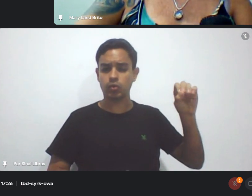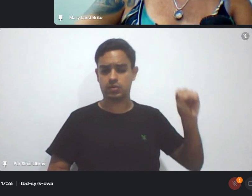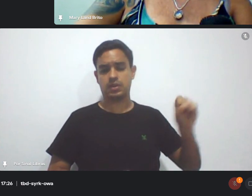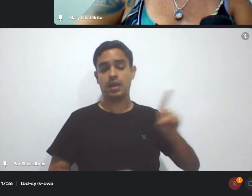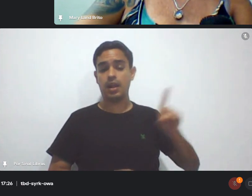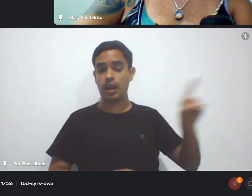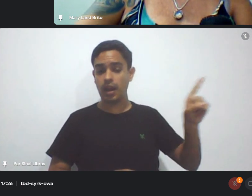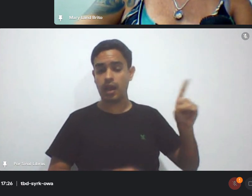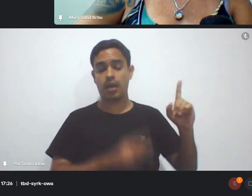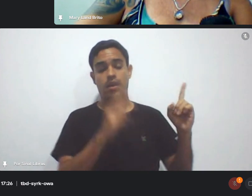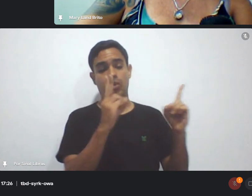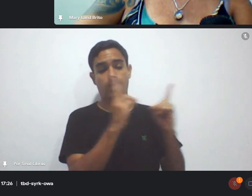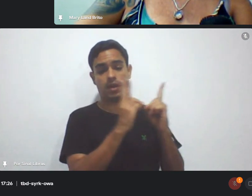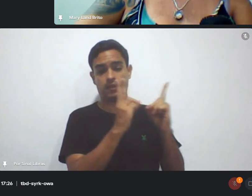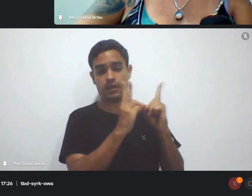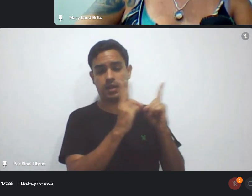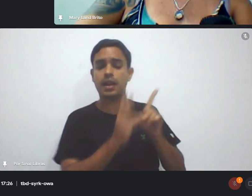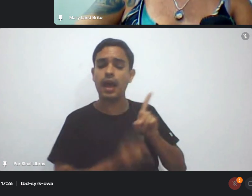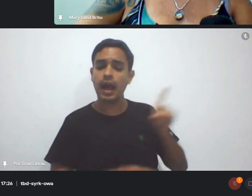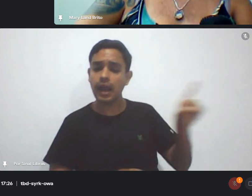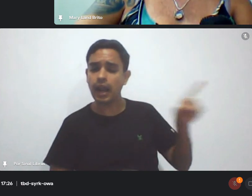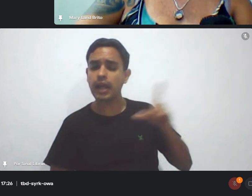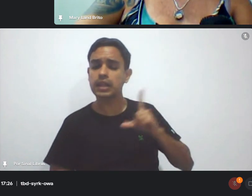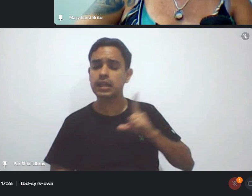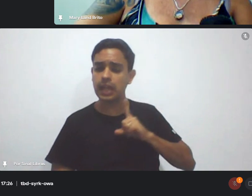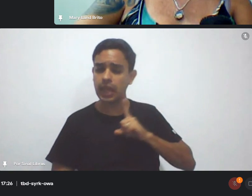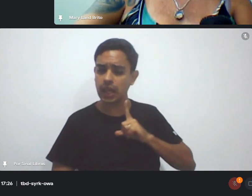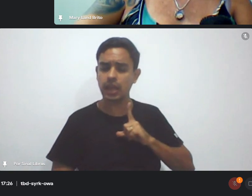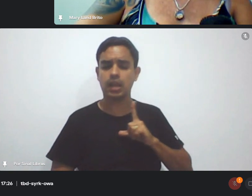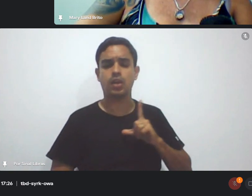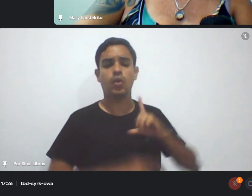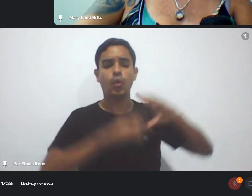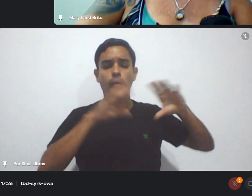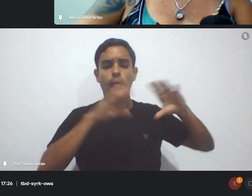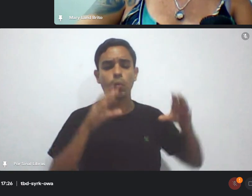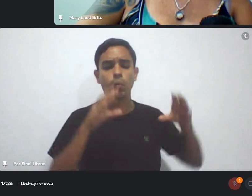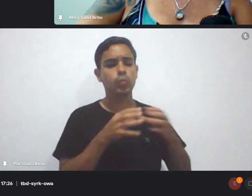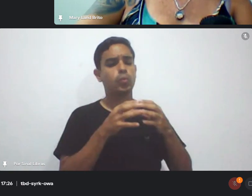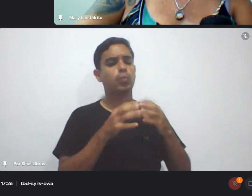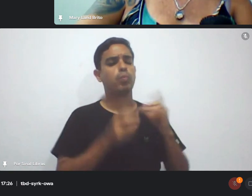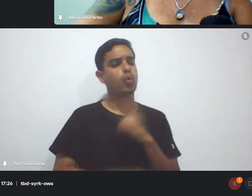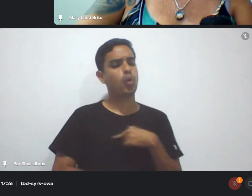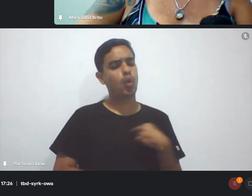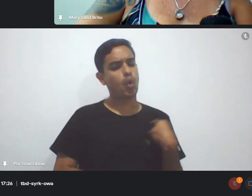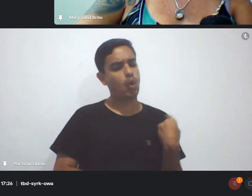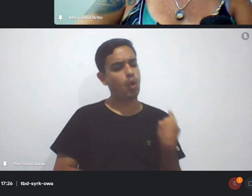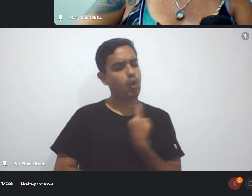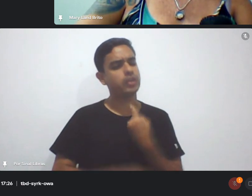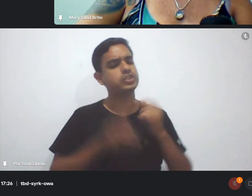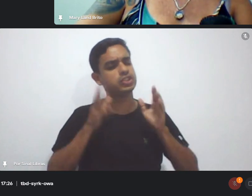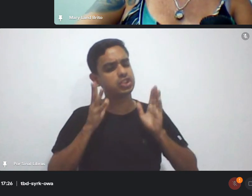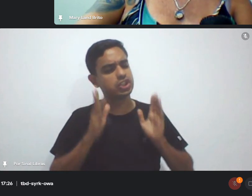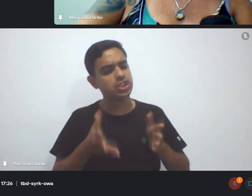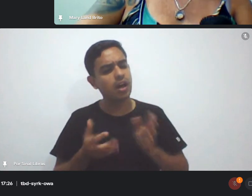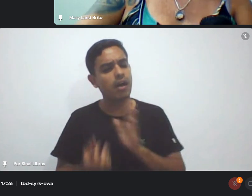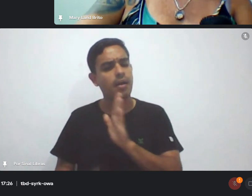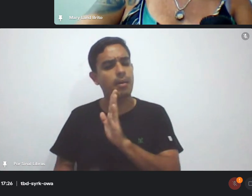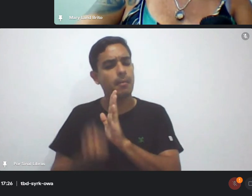um grupo lá onde a gente faz. A gente já fez várias produções, digamos assim, teatrais. Já se